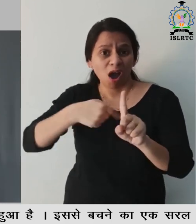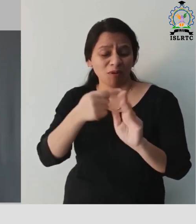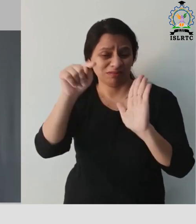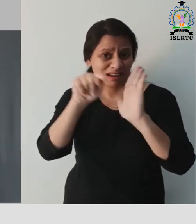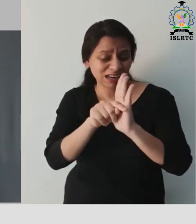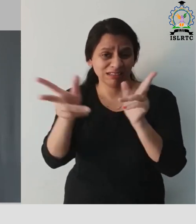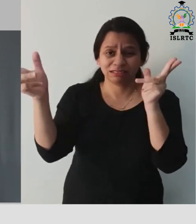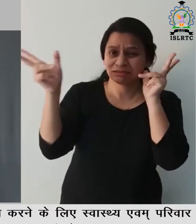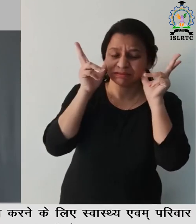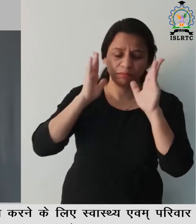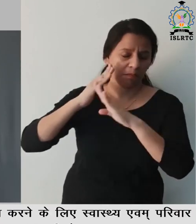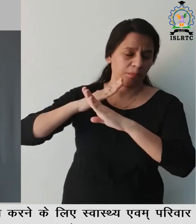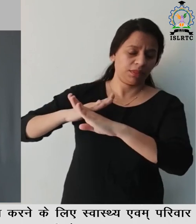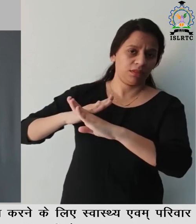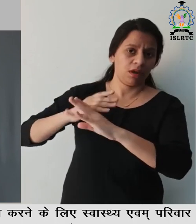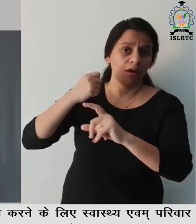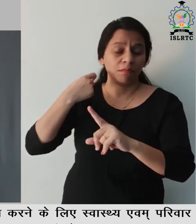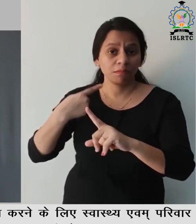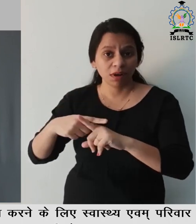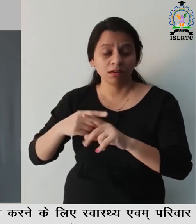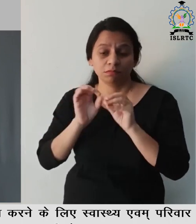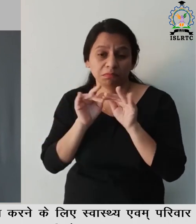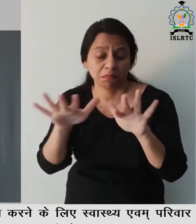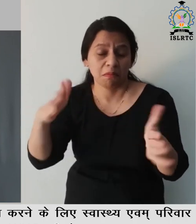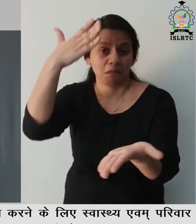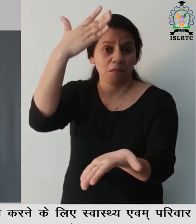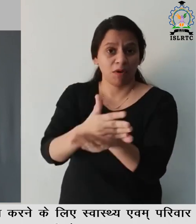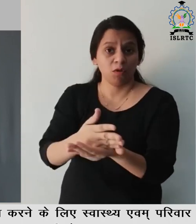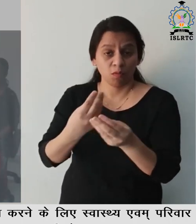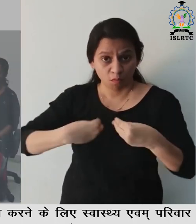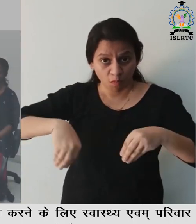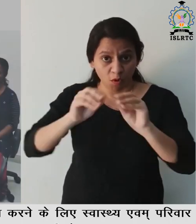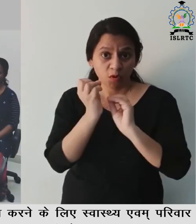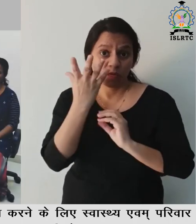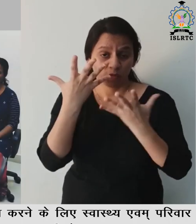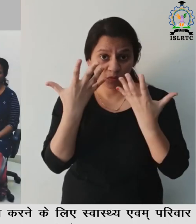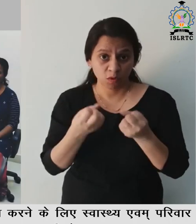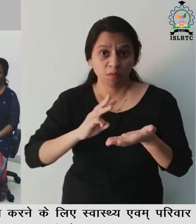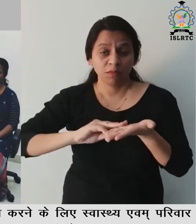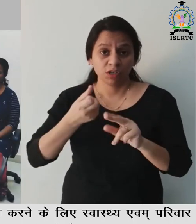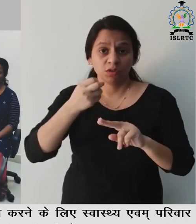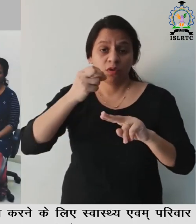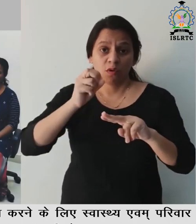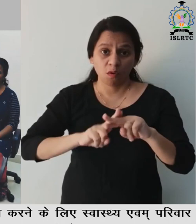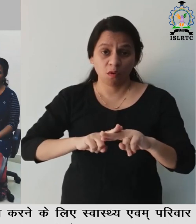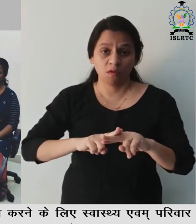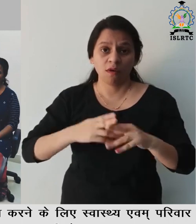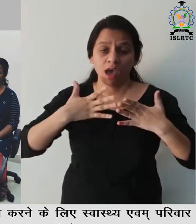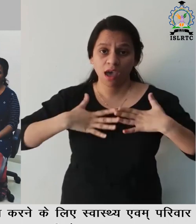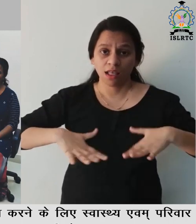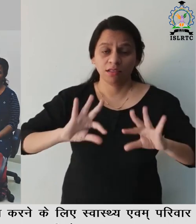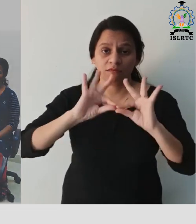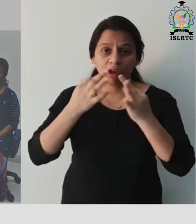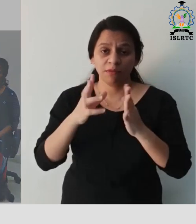ना सुनें और अफवाएं ना फैलाएं सही जानकारी प्राप्ट करने के लिए Ministry of Health and Family Welfare की वेबसाइट पर जाएं